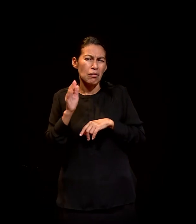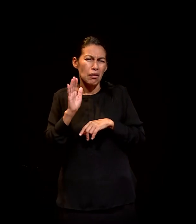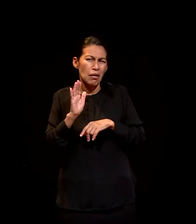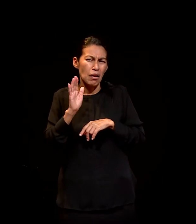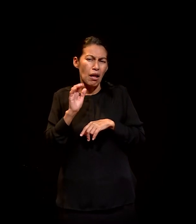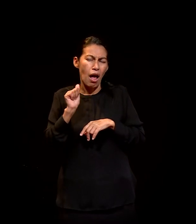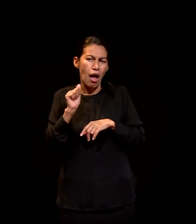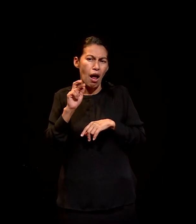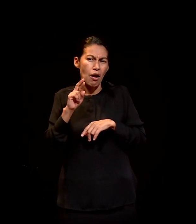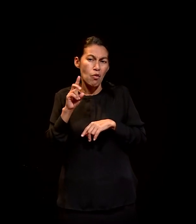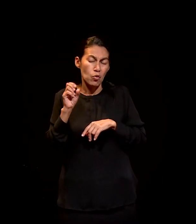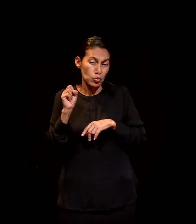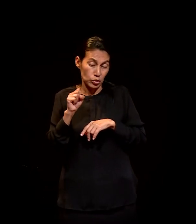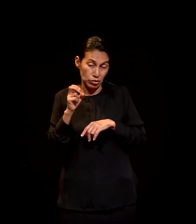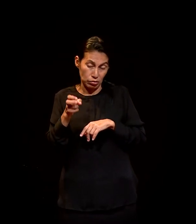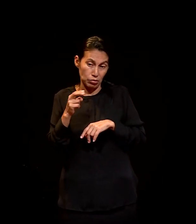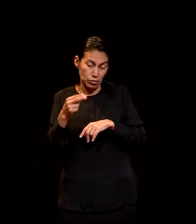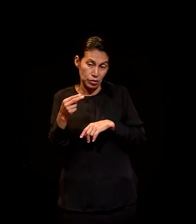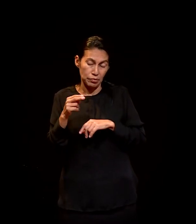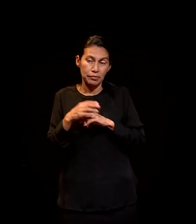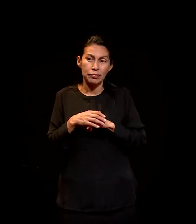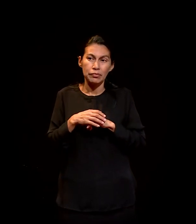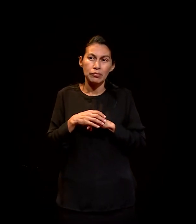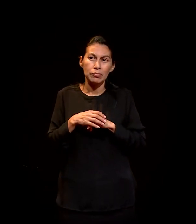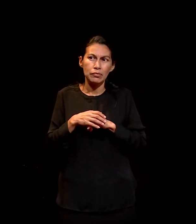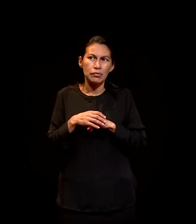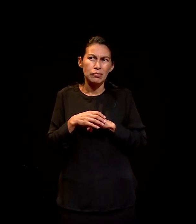de argos que así se llama mi grande